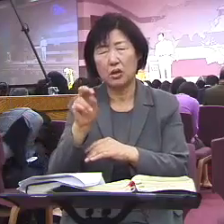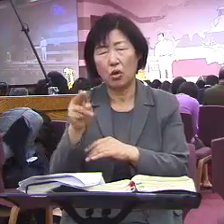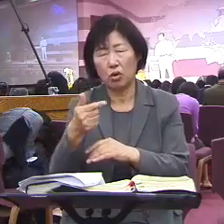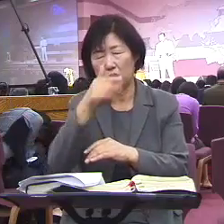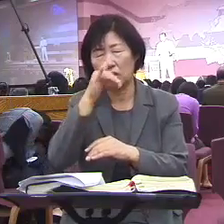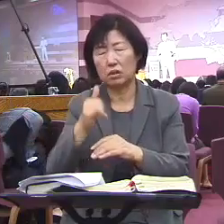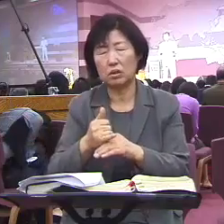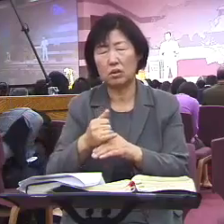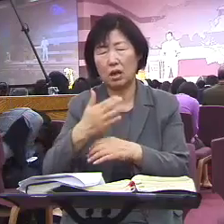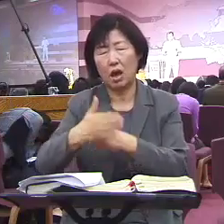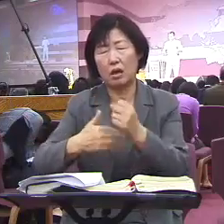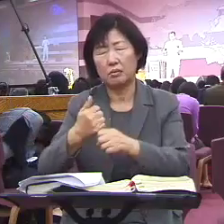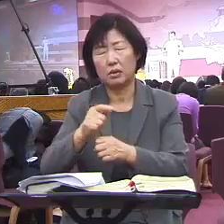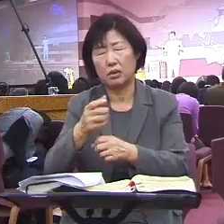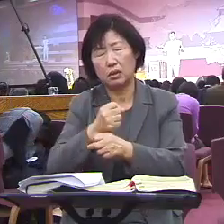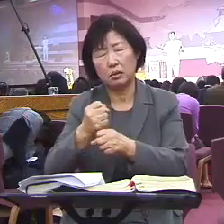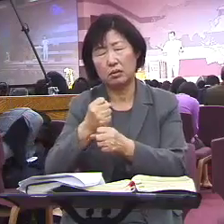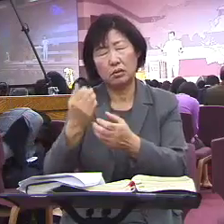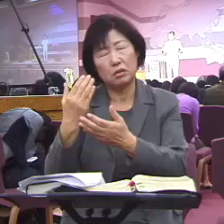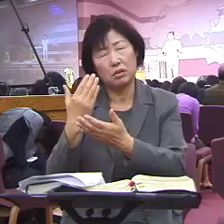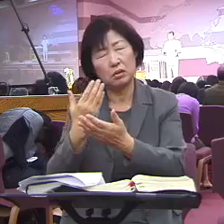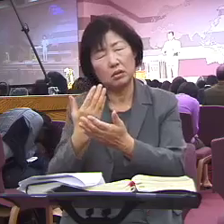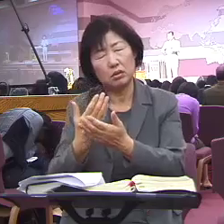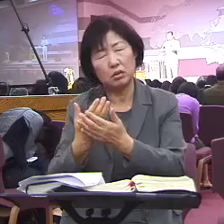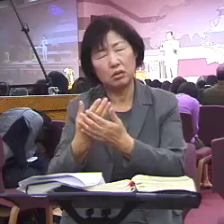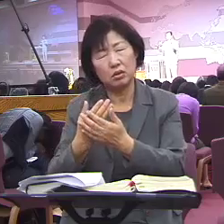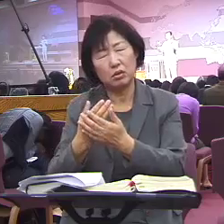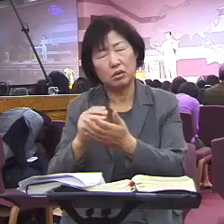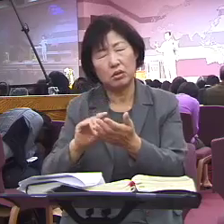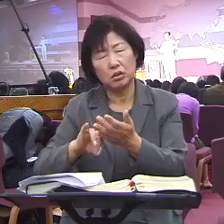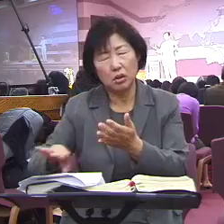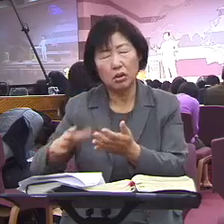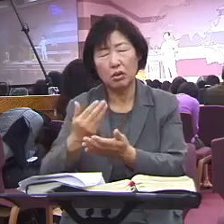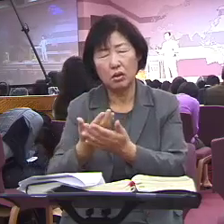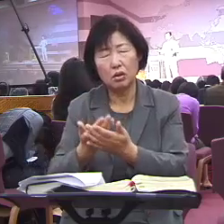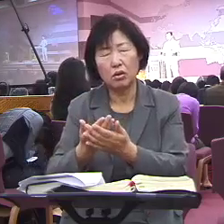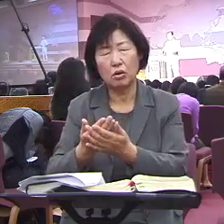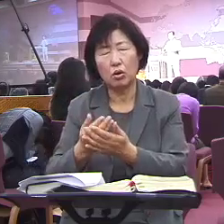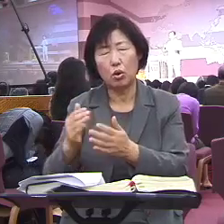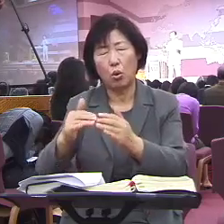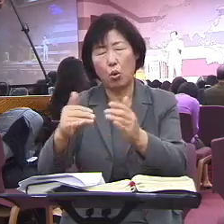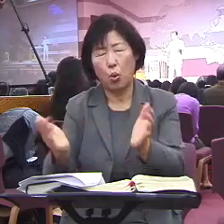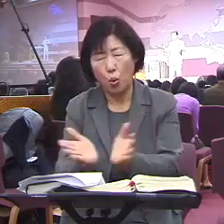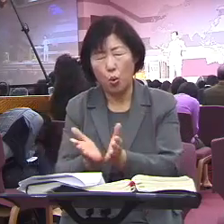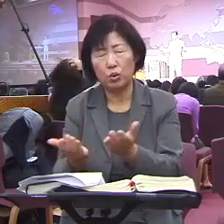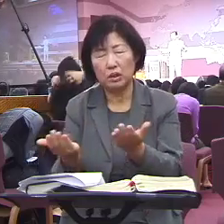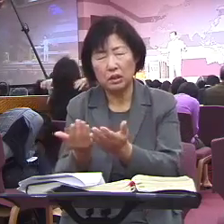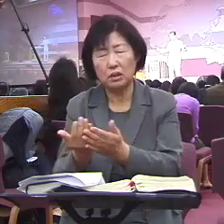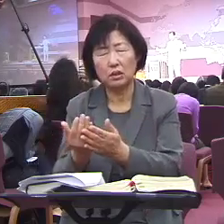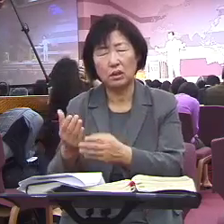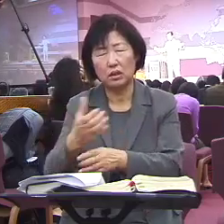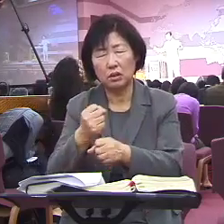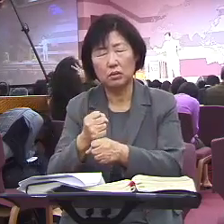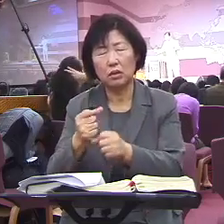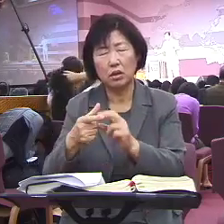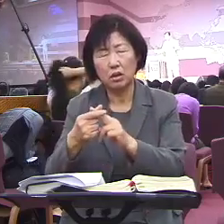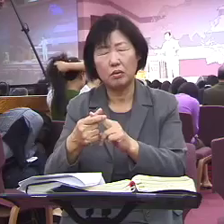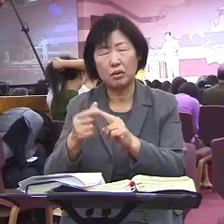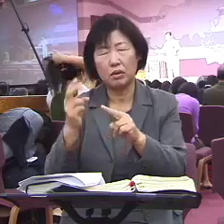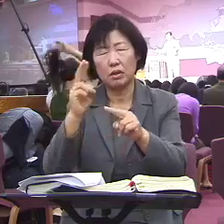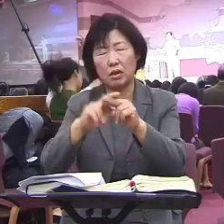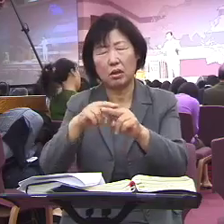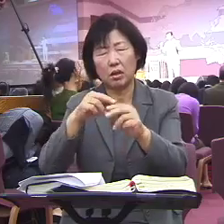우리 하나님께서 그 짐을 덜어달라고 우리 믿음 공동체 삶을 통해 짐을 같이 나눌 수 있는 그러한 자리까지 우리